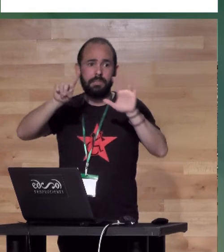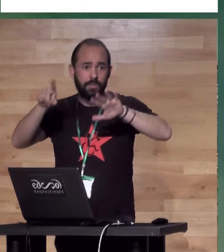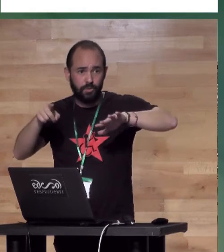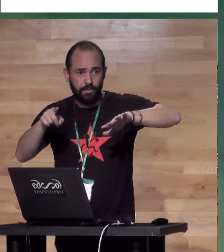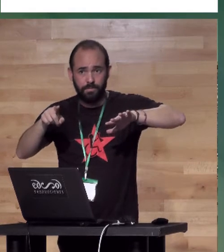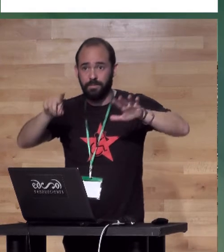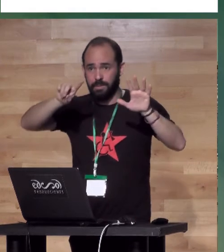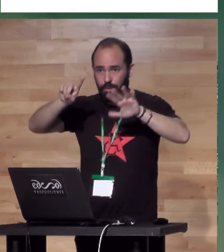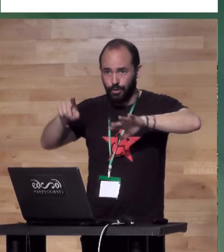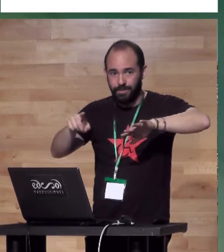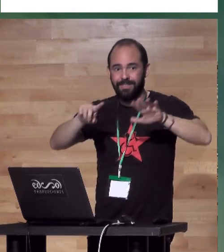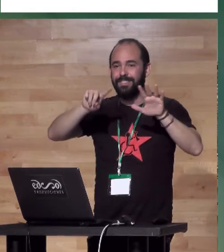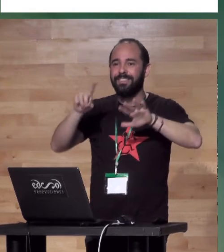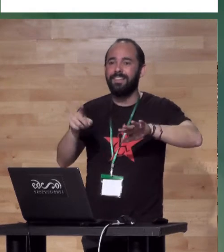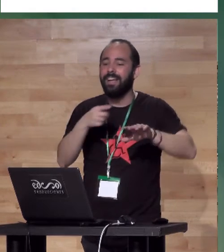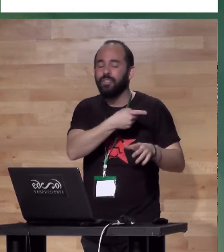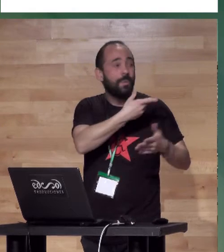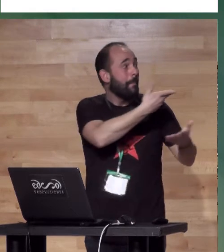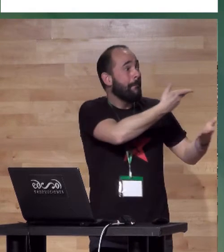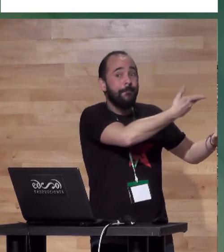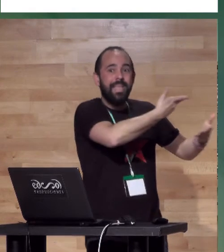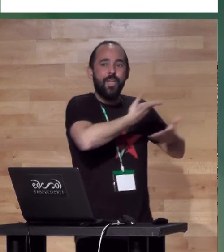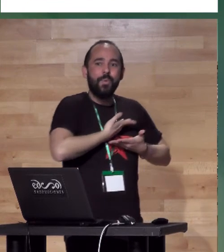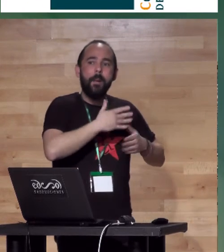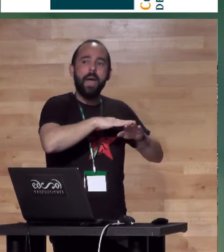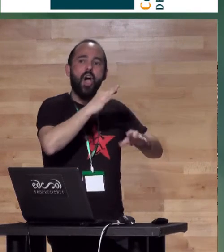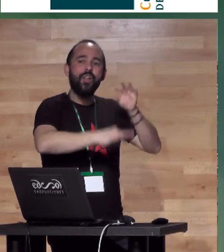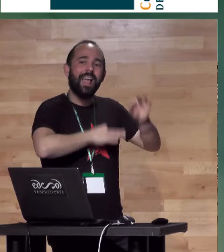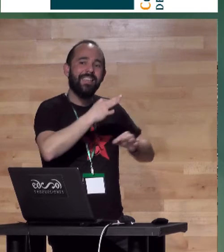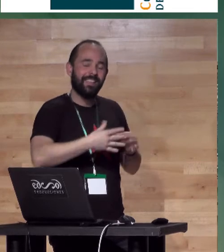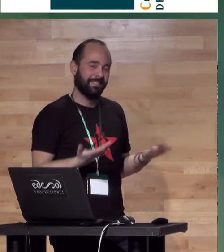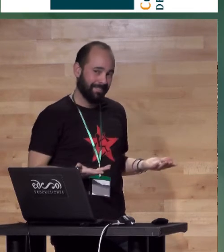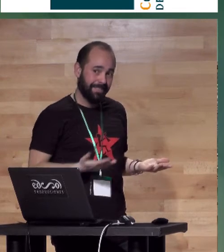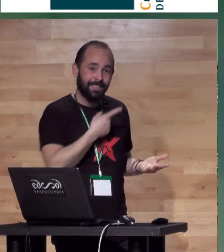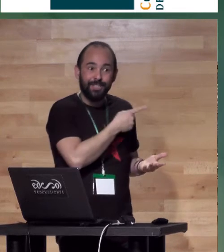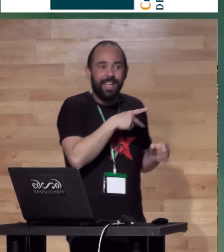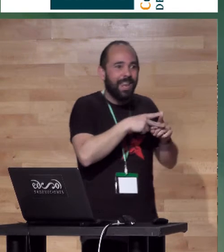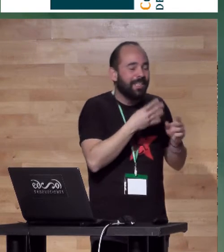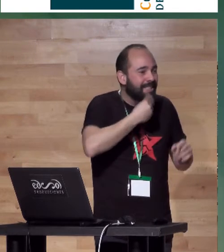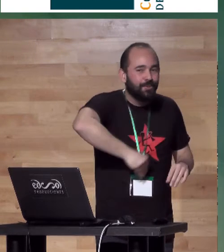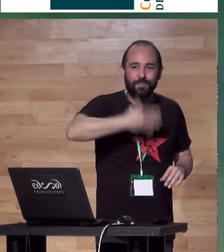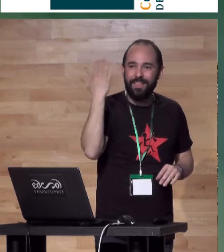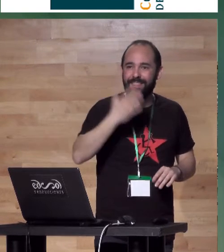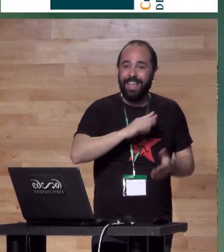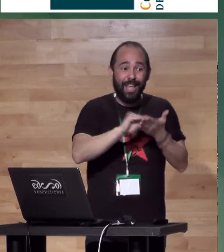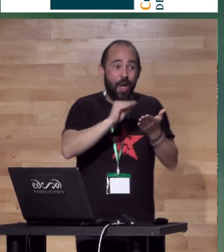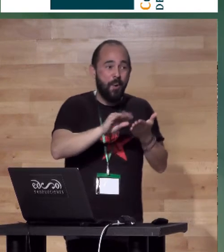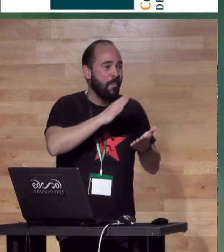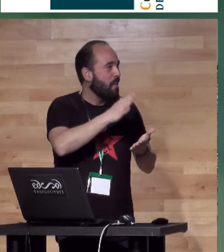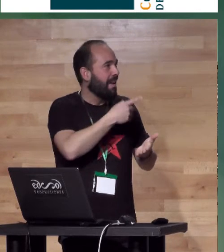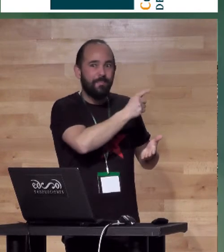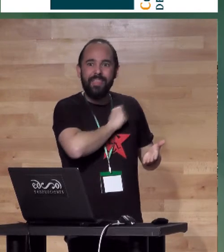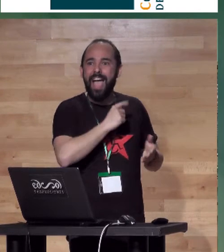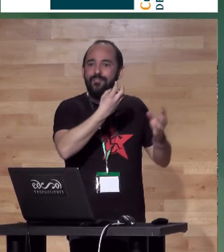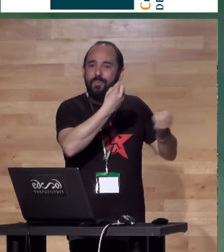Más o menos, sí. 6 horas. 6 horas. Esto me ayuda a organizarme. Es una herramienta